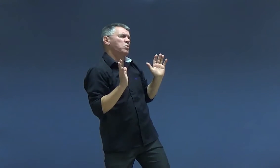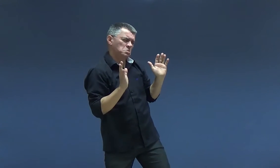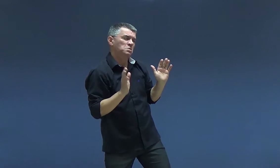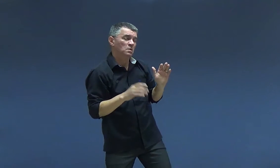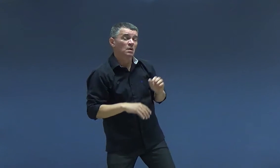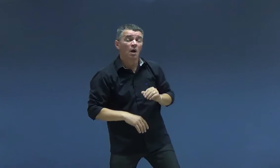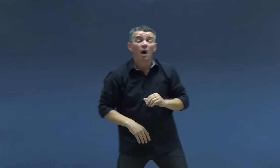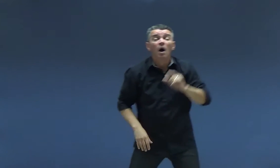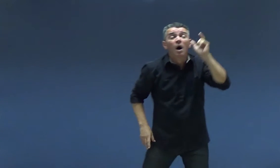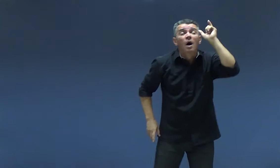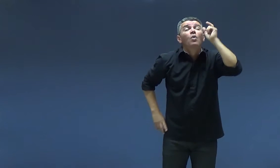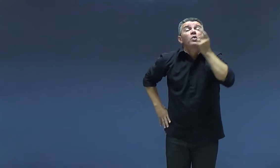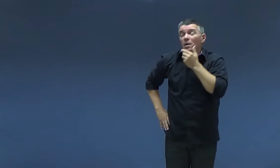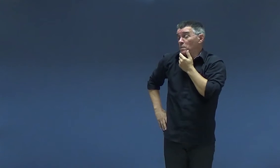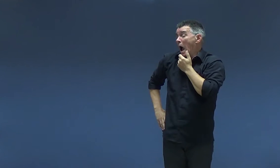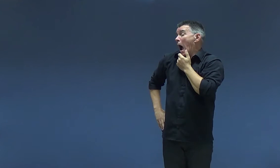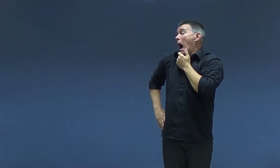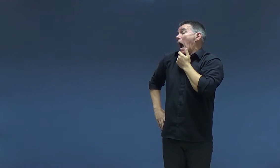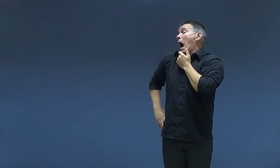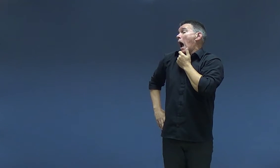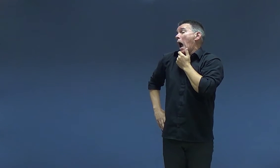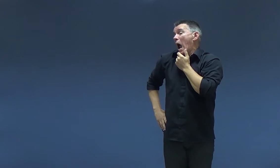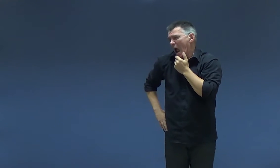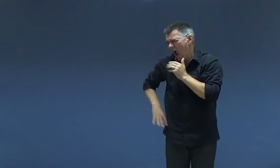qualquer árvore. E o diabo, ah, é?